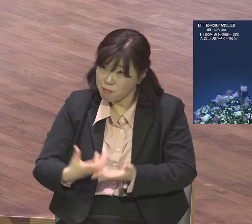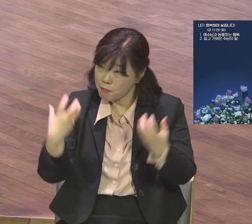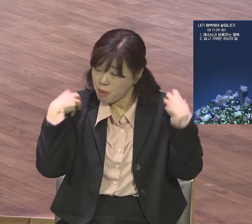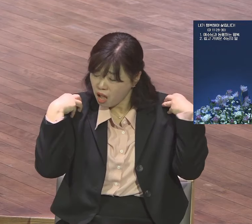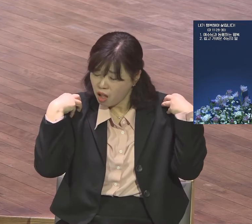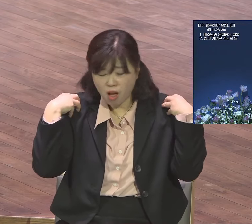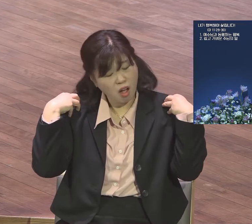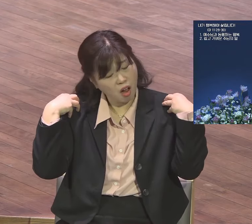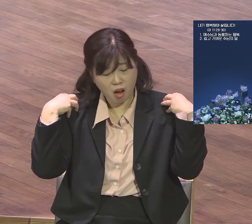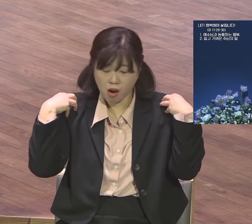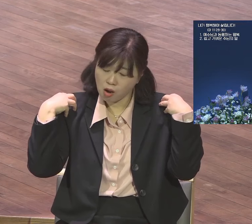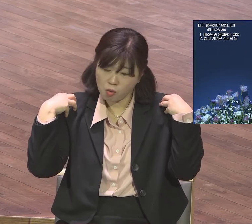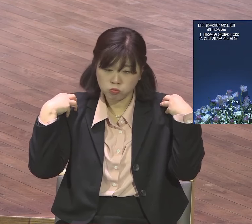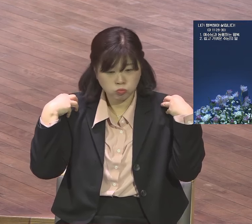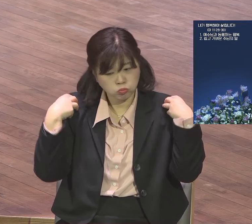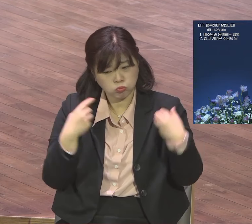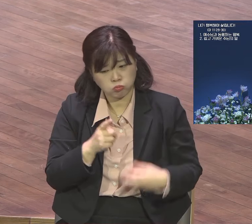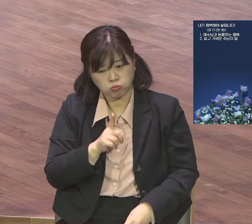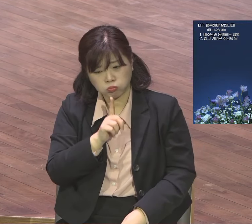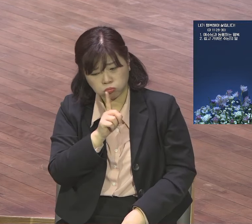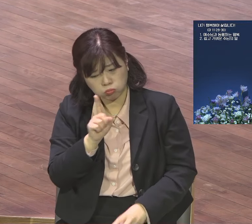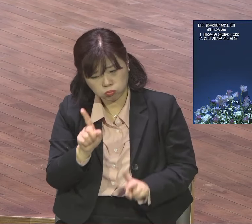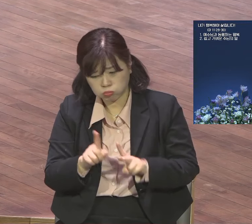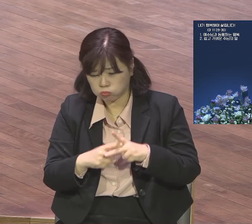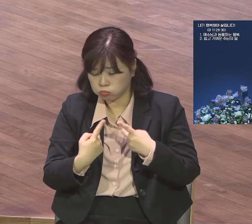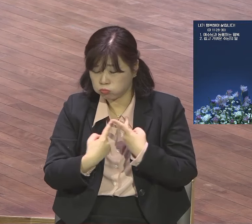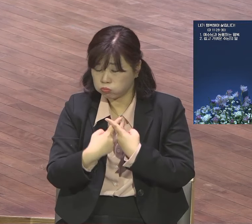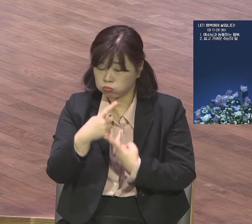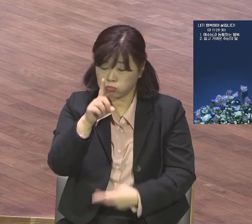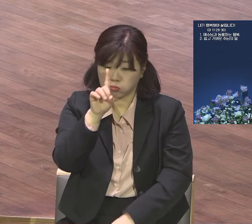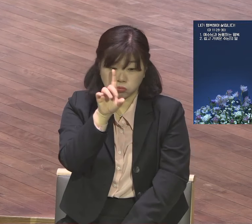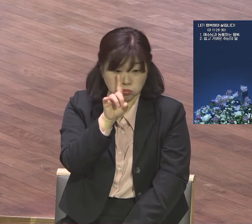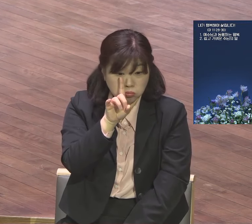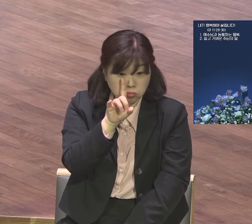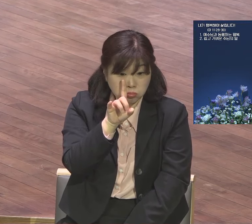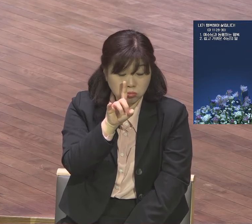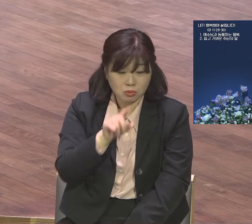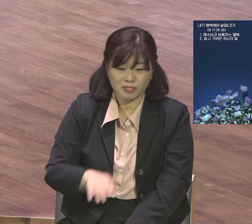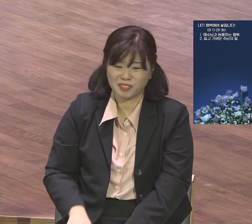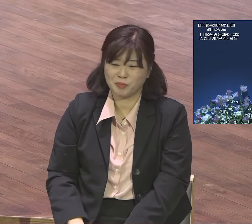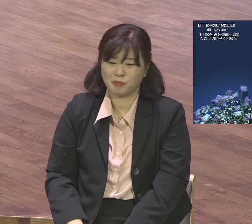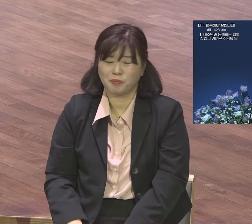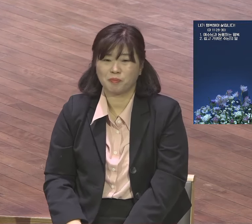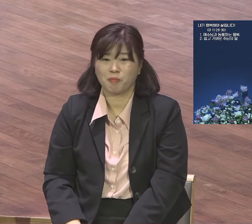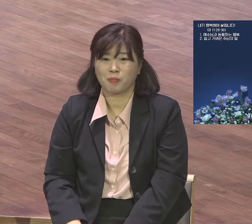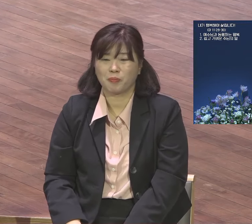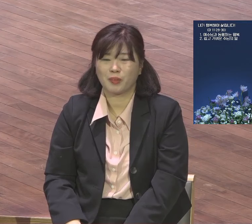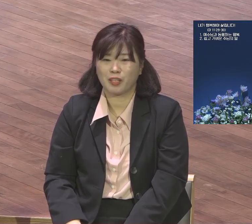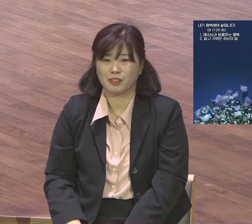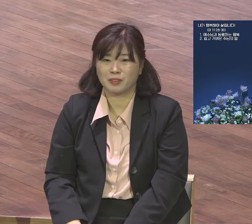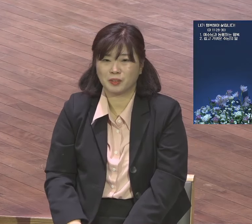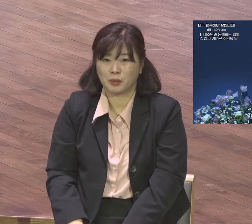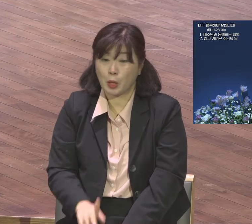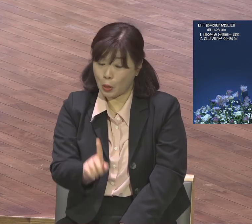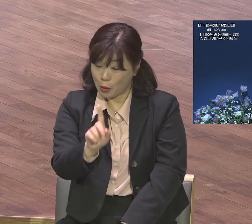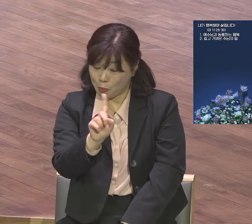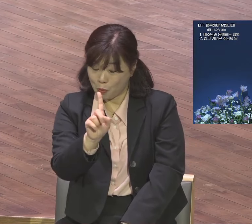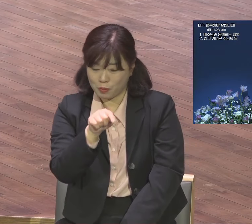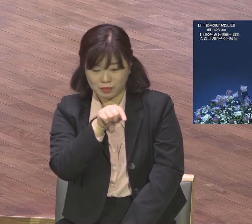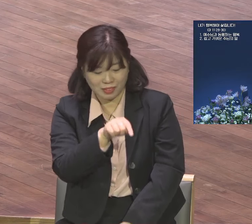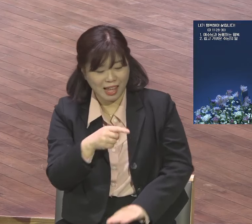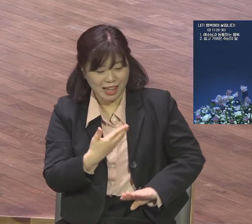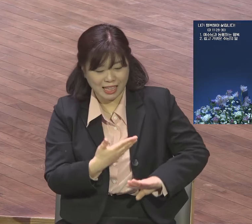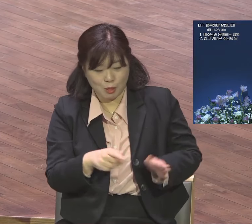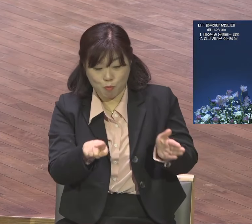있을 것입니다. 많은 불신자들이 예수 믿으라고 하면 회피하는 것도 아마 또 다른 인생의